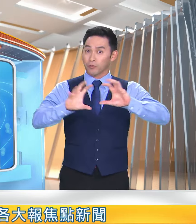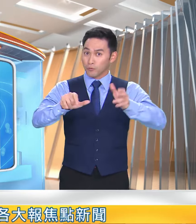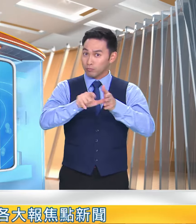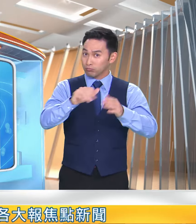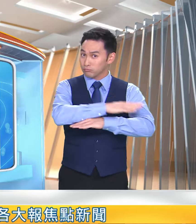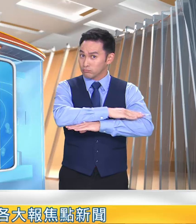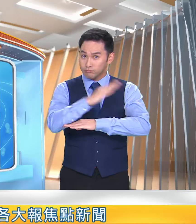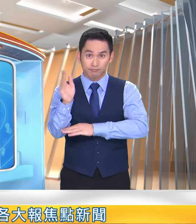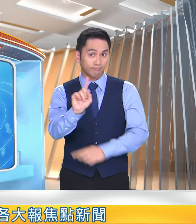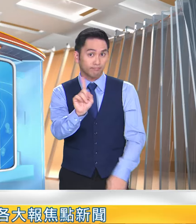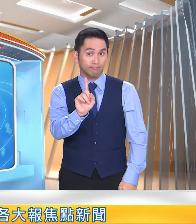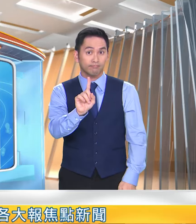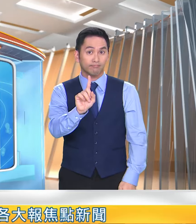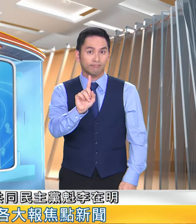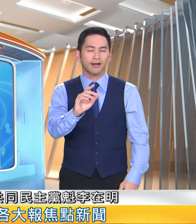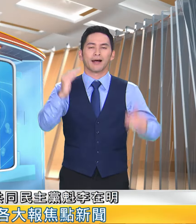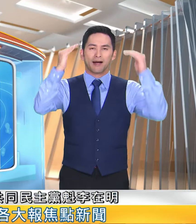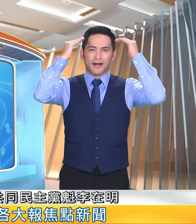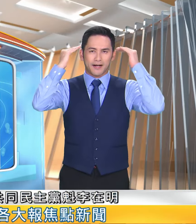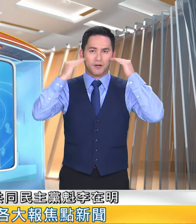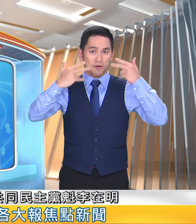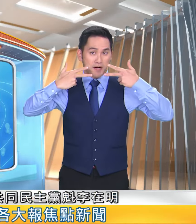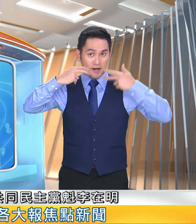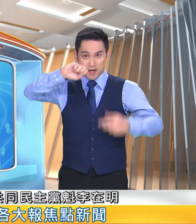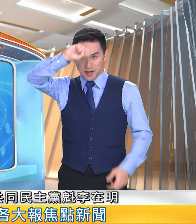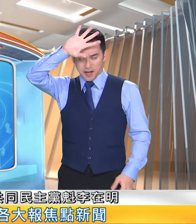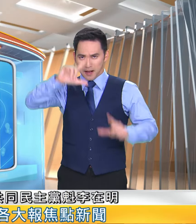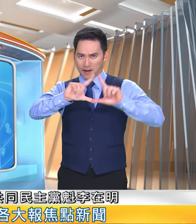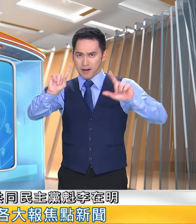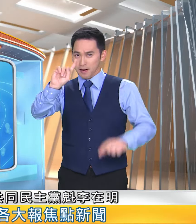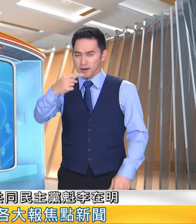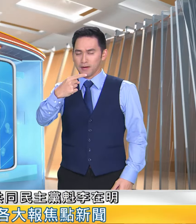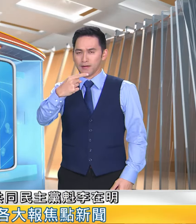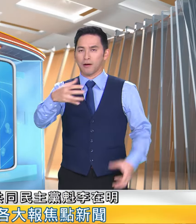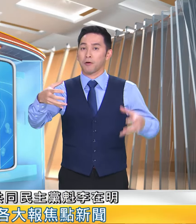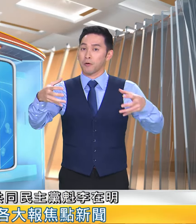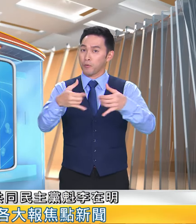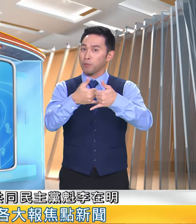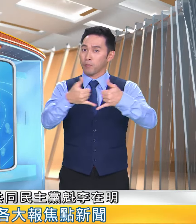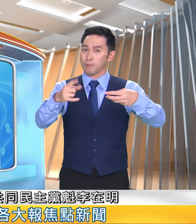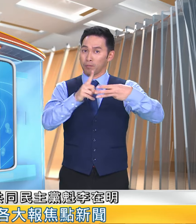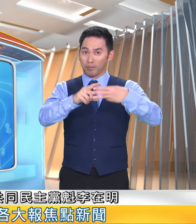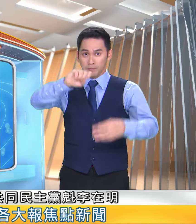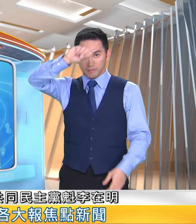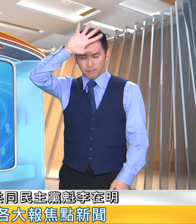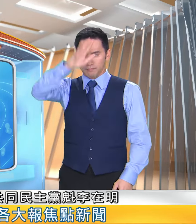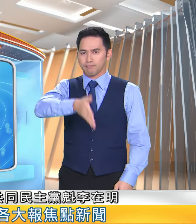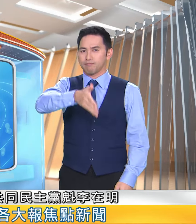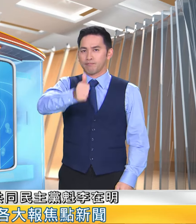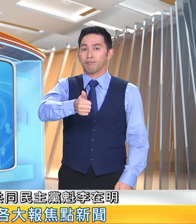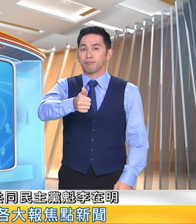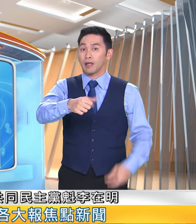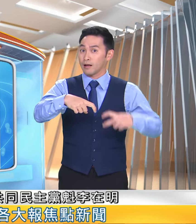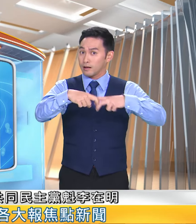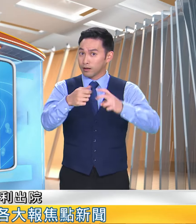中国时报是。韩国最大在野党共同民主党党魁李在明2日遇